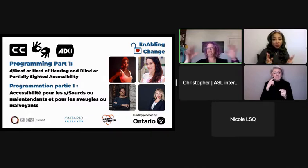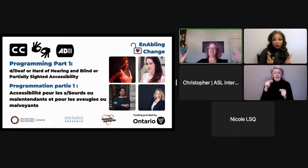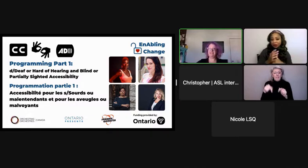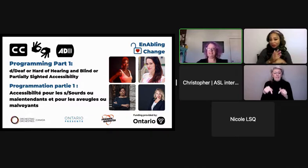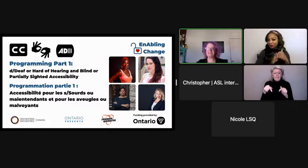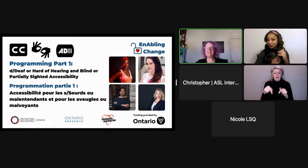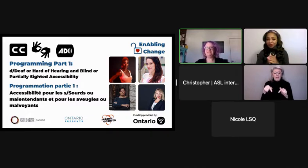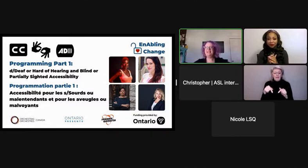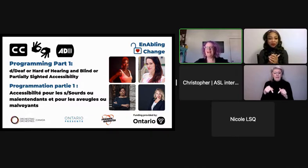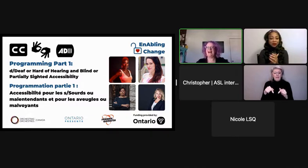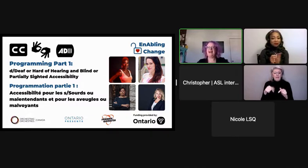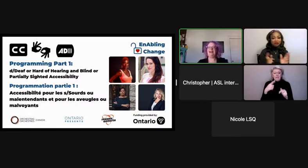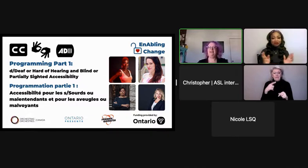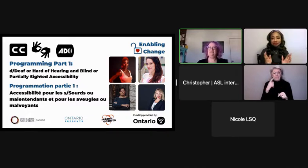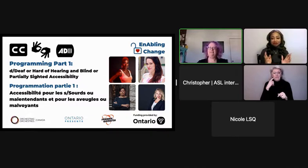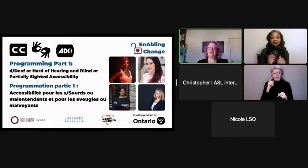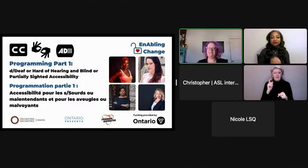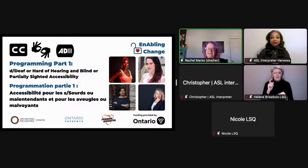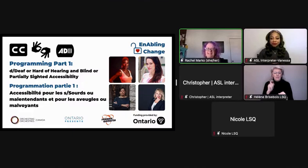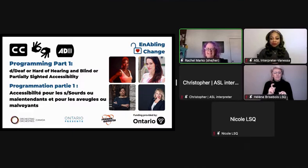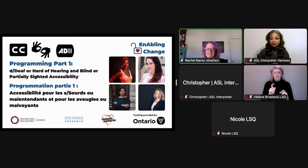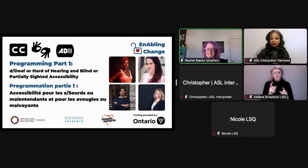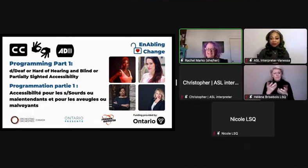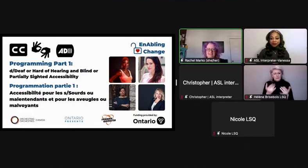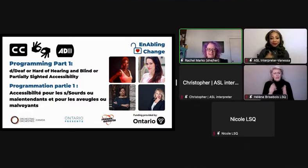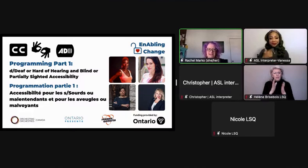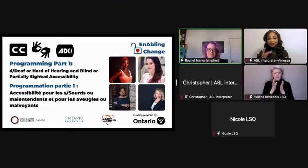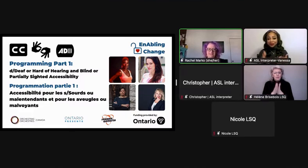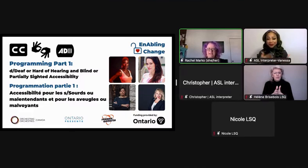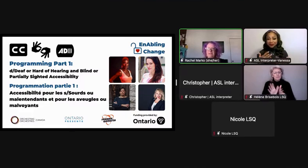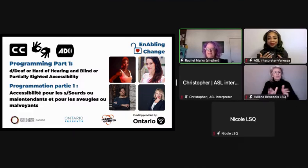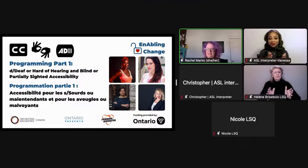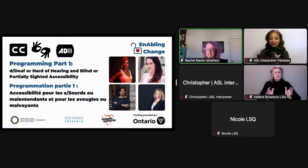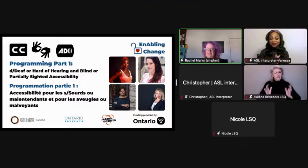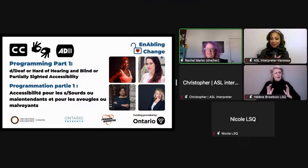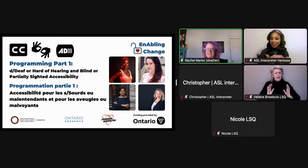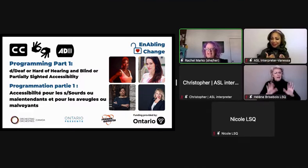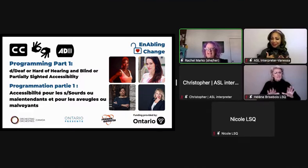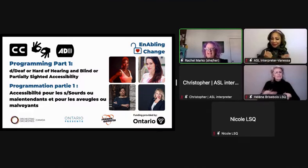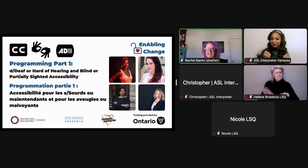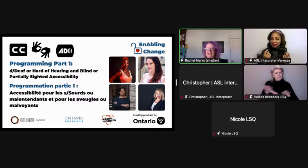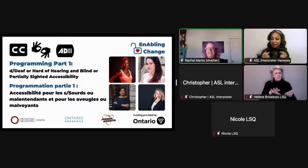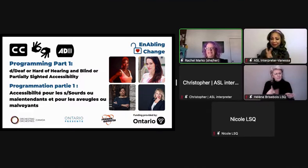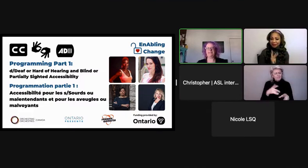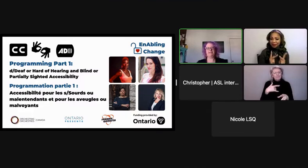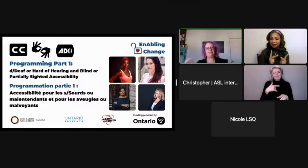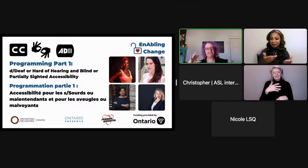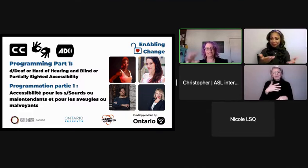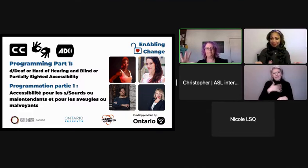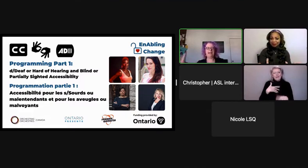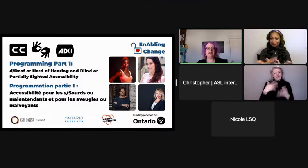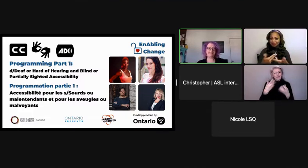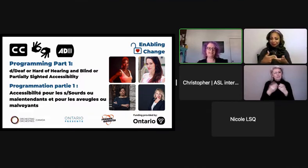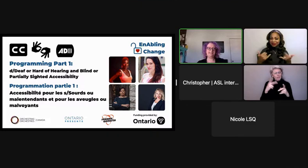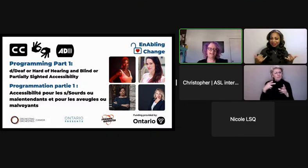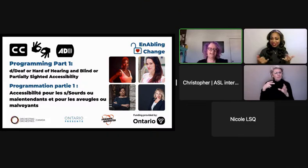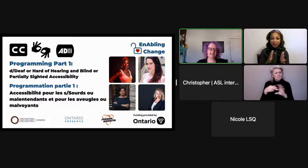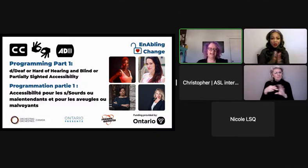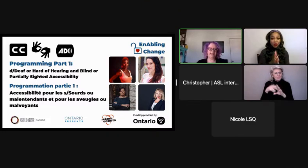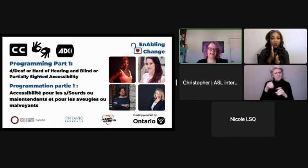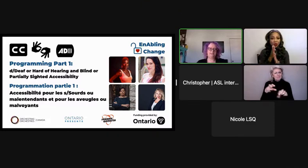Donc, assurez-vous d'être détendue. Donc, je suis très heureuse d'avoir tant de gens dans l